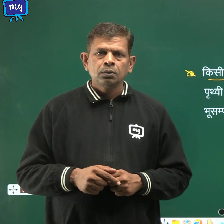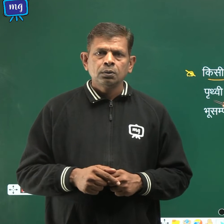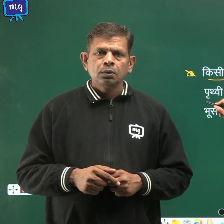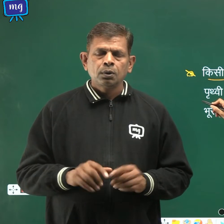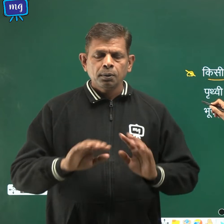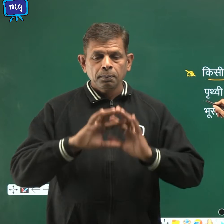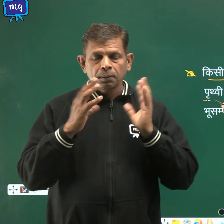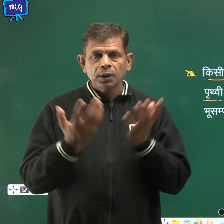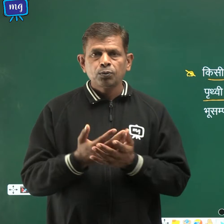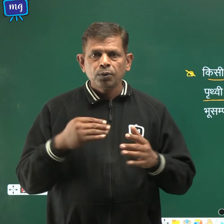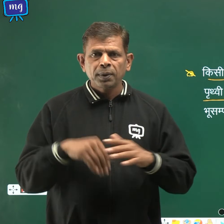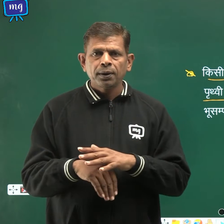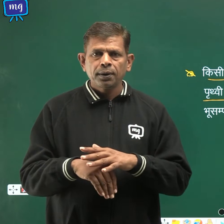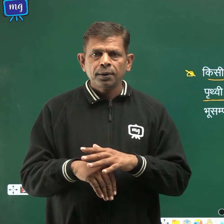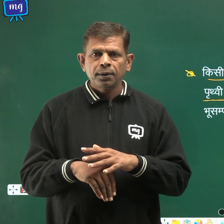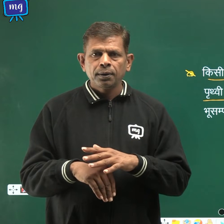पृथ्वी में